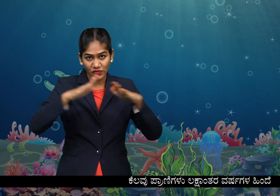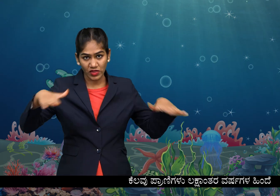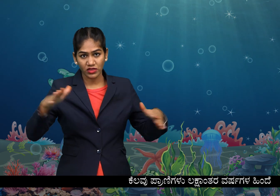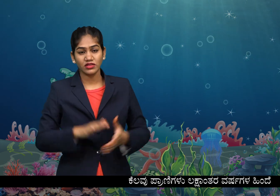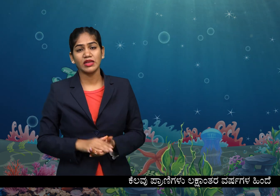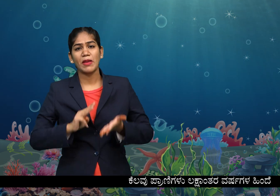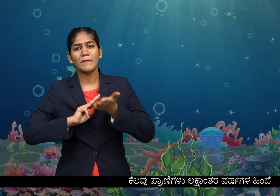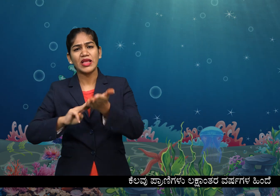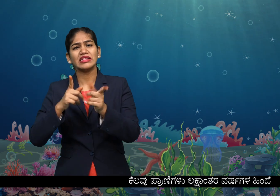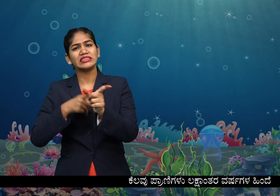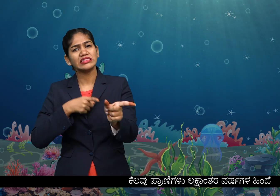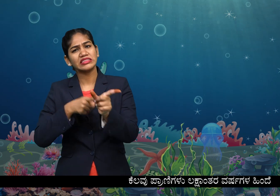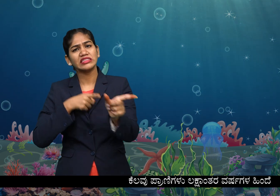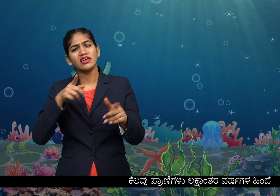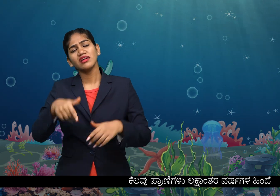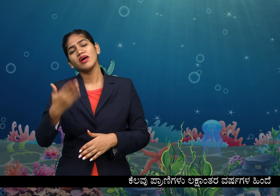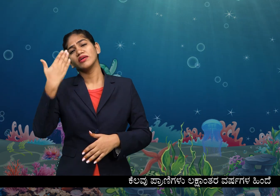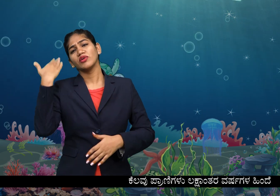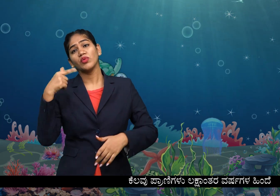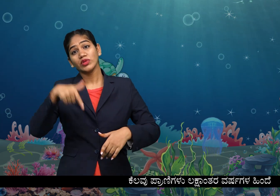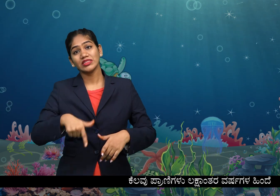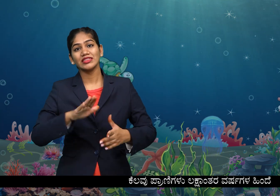ಕೆಲವು ಪ್ರಾಣಿಗಳು ಲಕ್ಷಾಂತರ ವರ್ಷಗಳ ಹಿಂದೆ